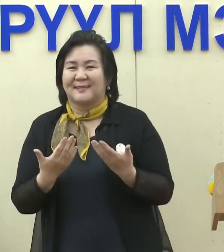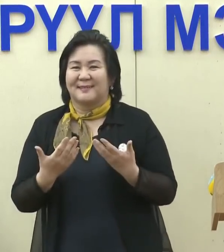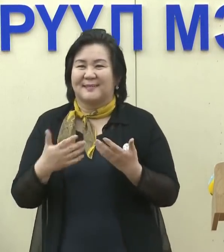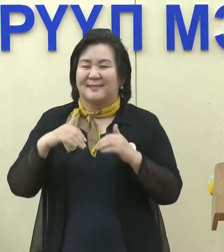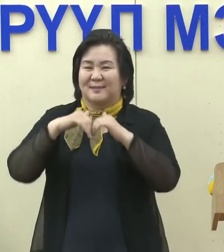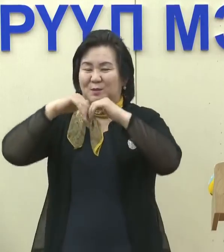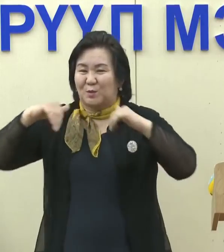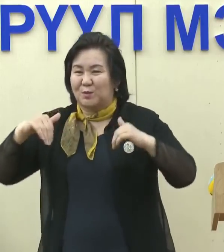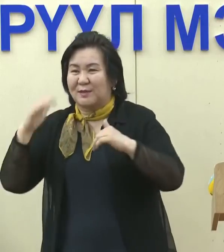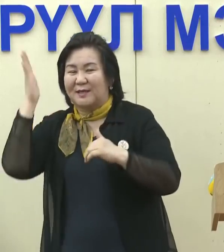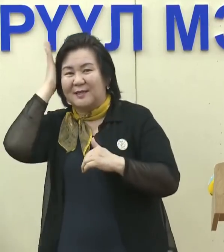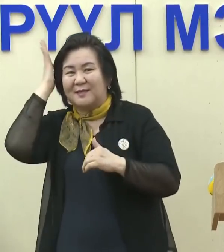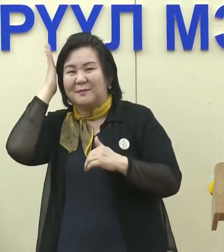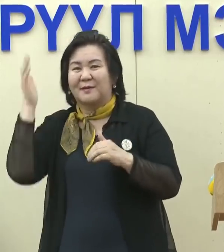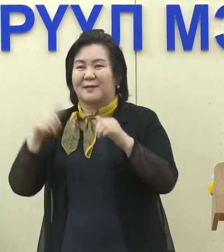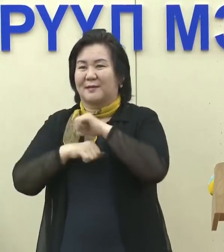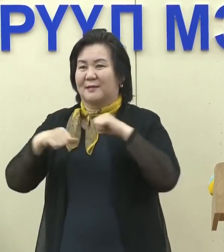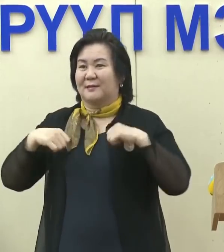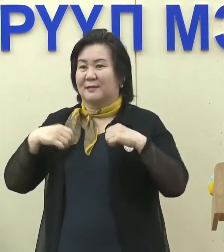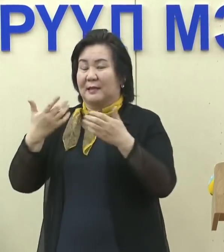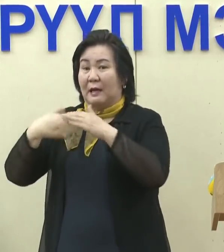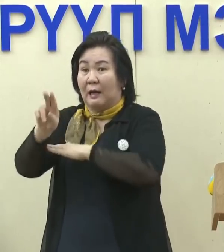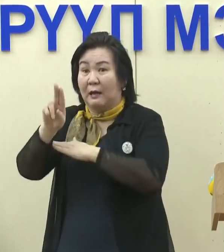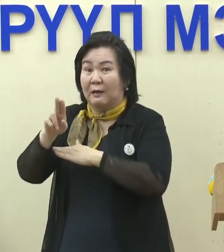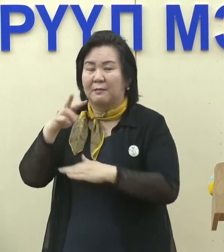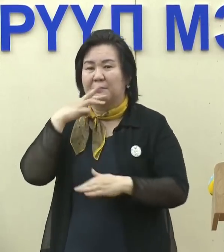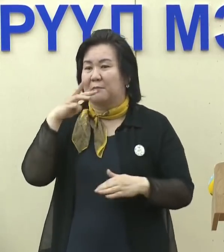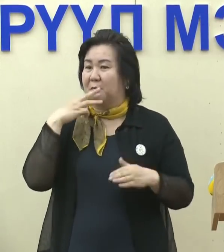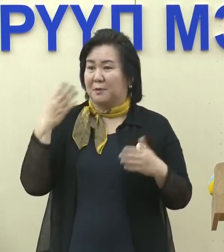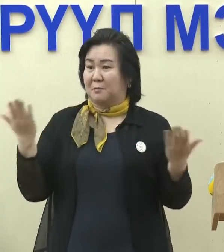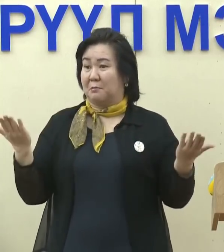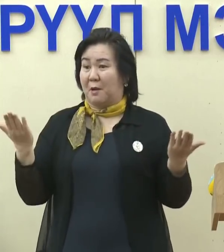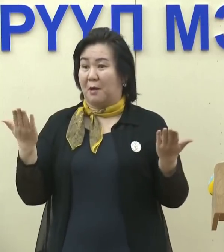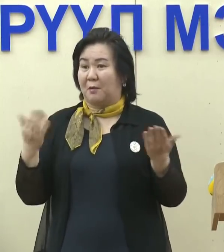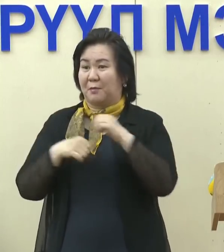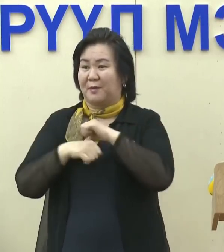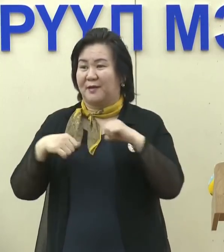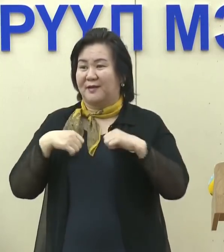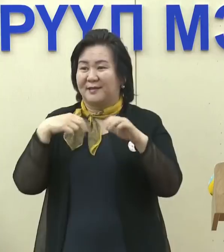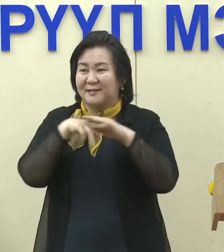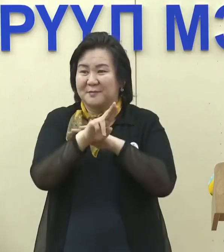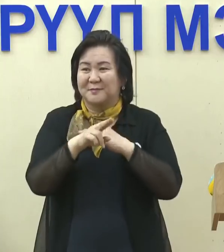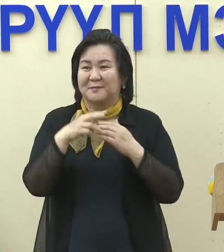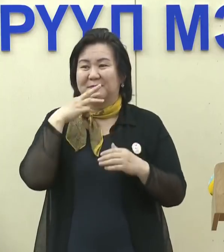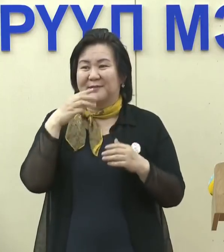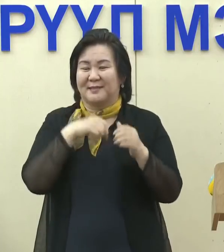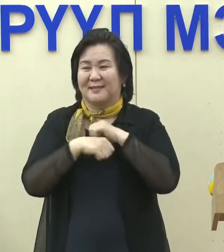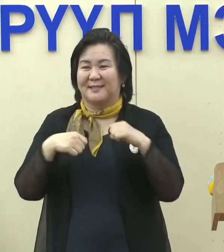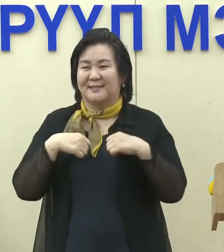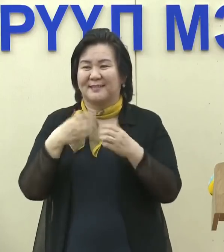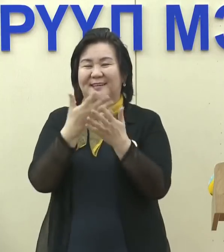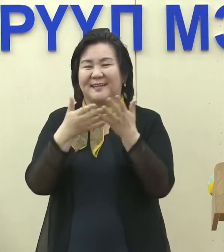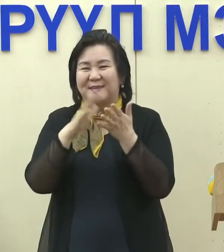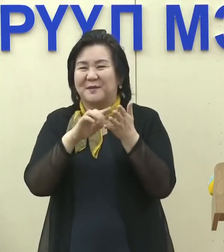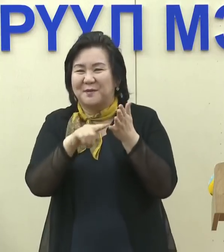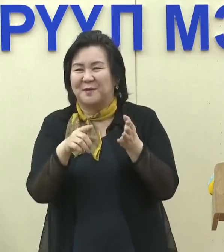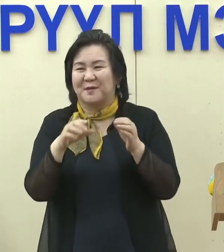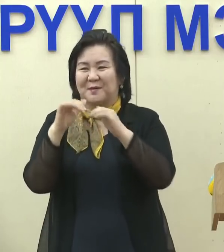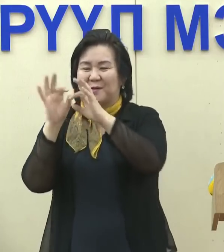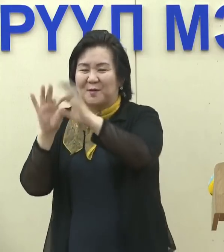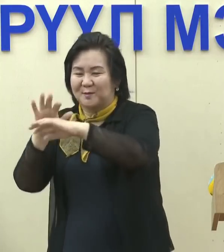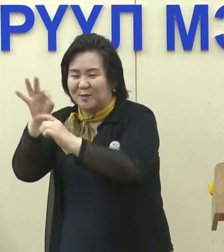За тусгаарлах байрнаас иргэд гарч цогтаасан гэсэн мэдээлэл бол биднэрт байхгүй. Тусгаарлах байранд иргэдийг хуваарлахтаа ер нь